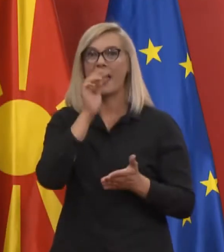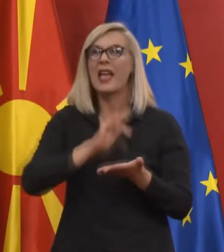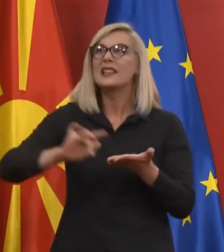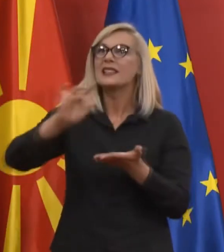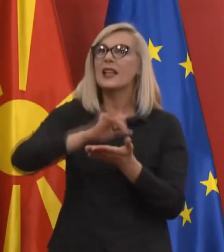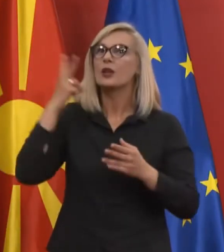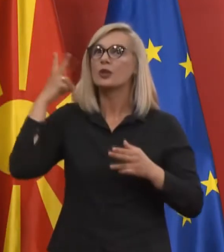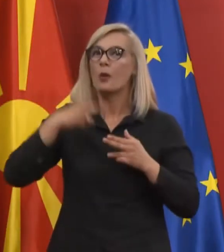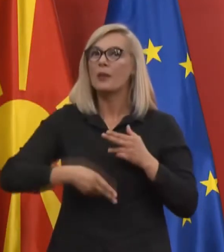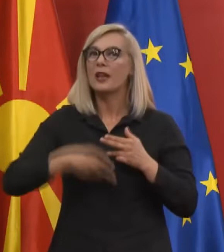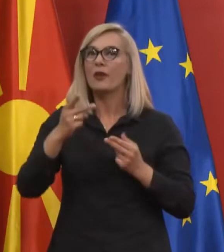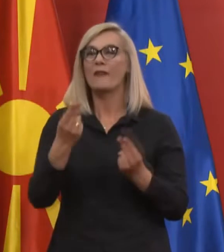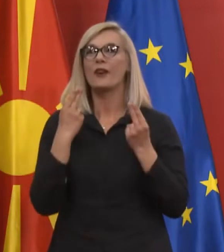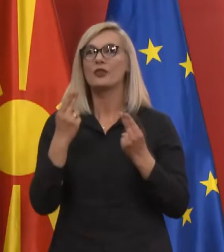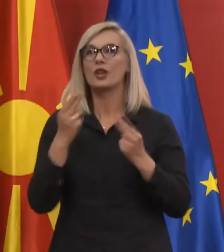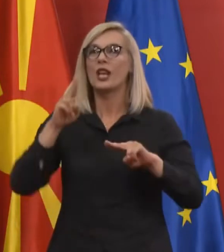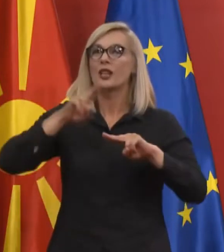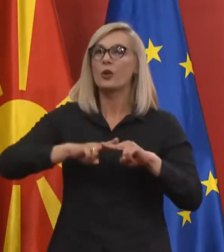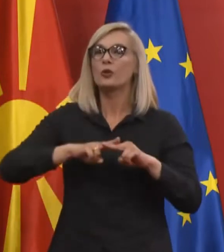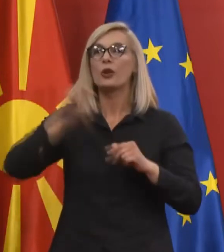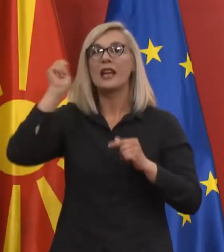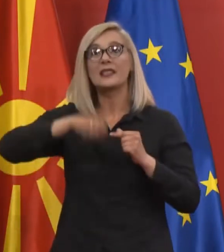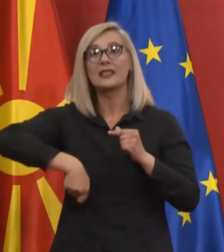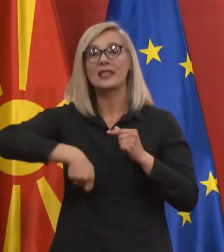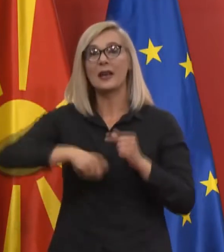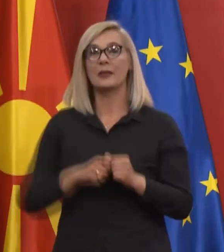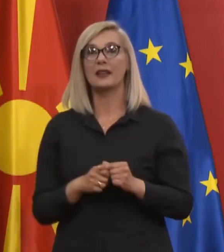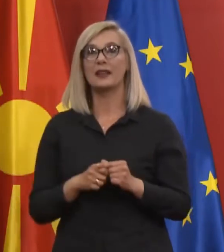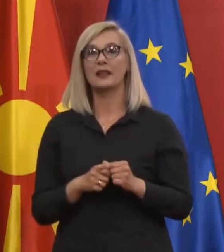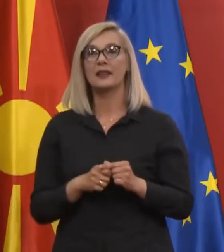maj tërësisht shfuqizohet vendimi për